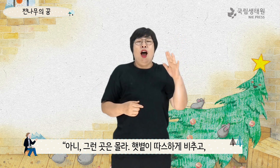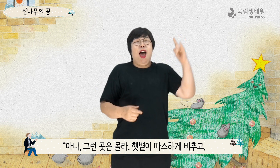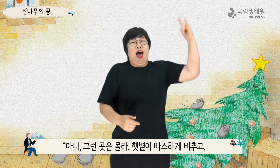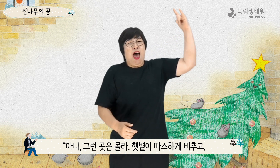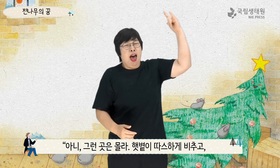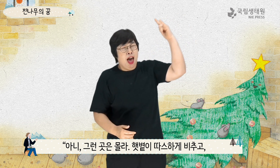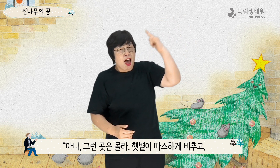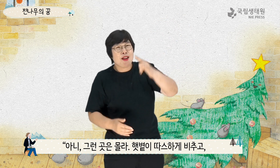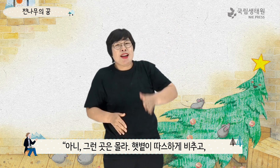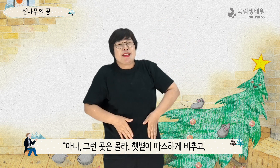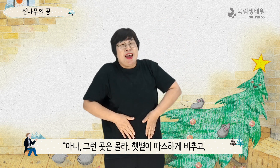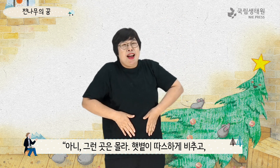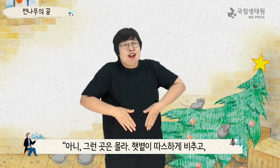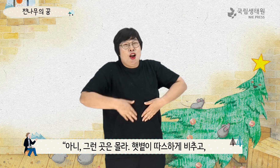햇볕이 따스하게 비추고